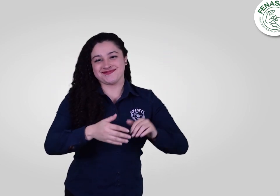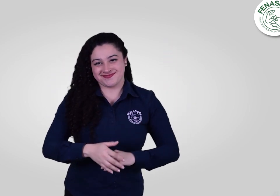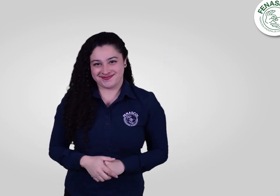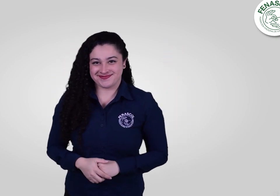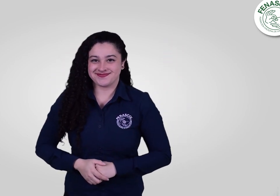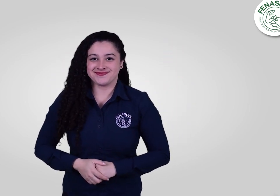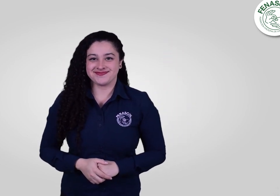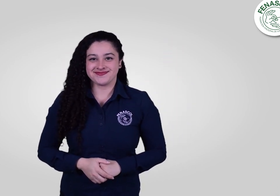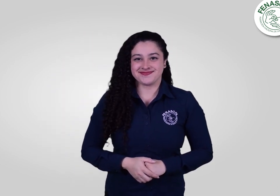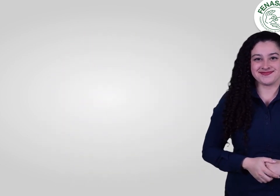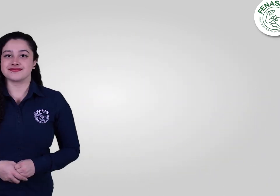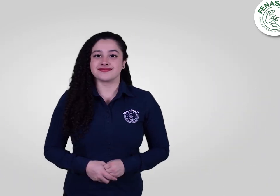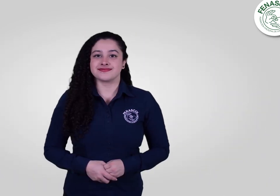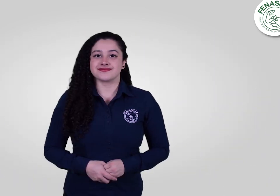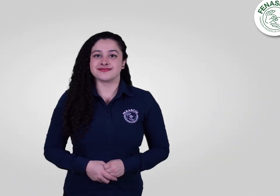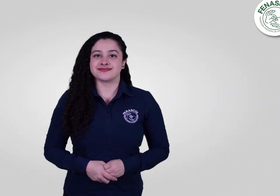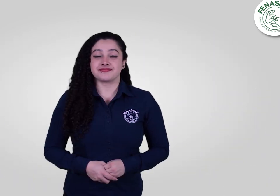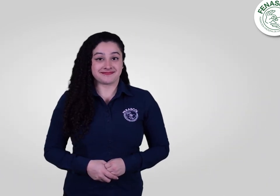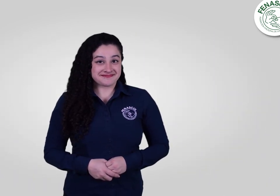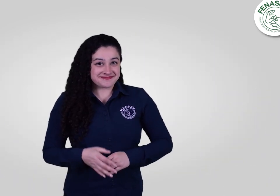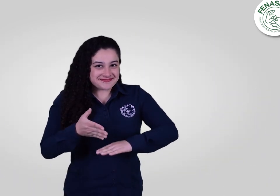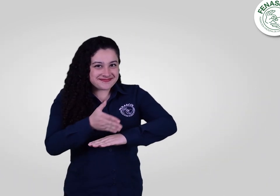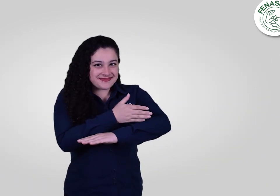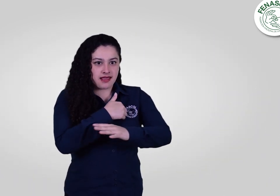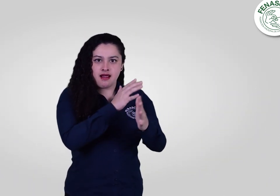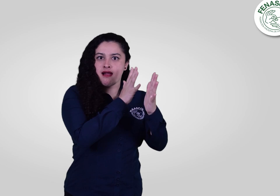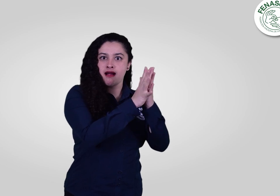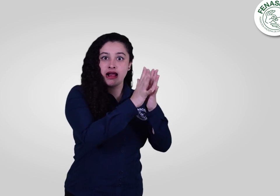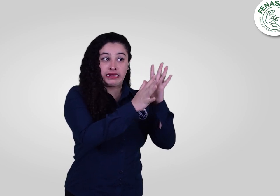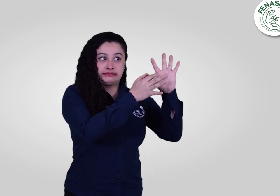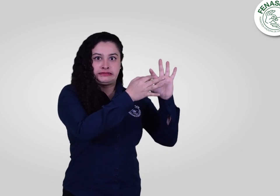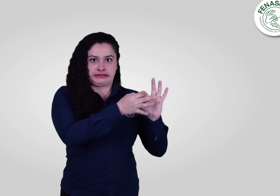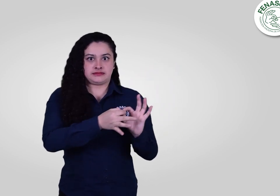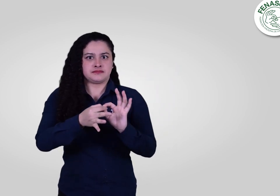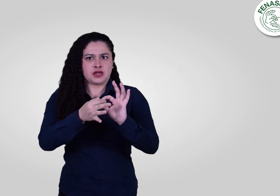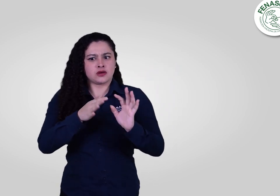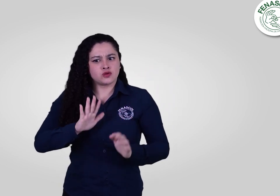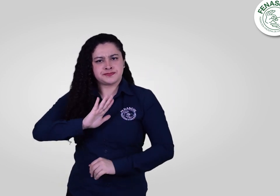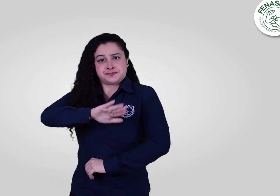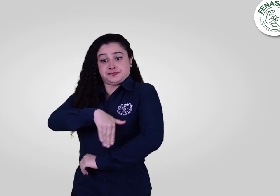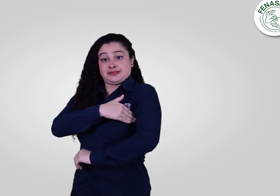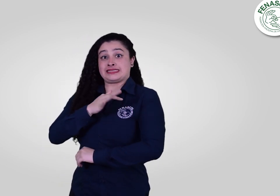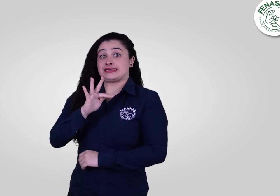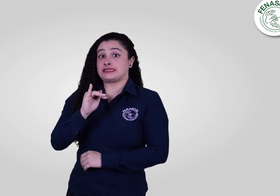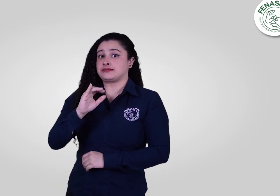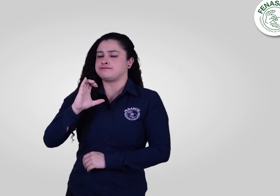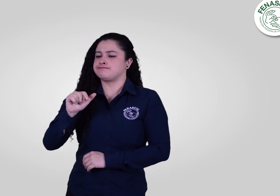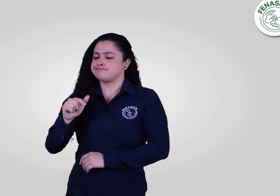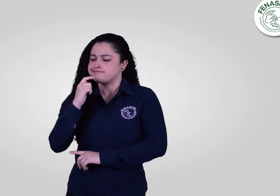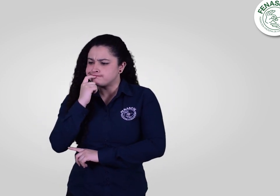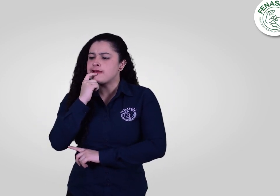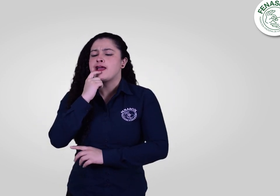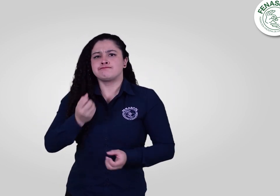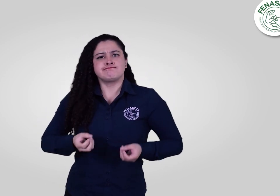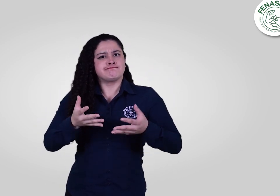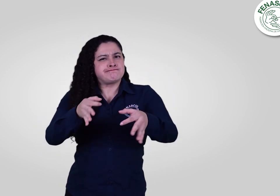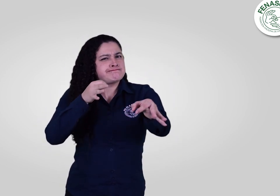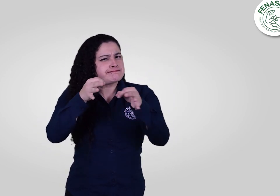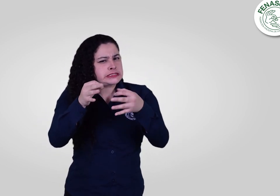con discapacidad en virtud de lo anterior esta entidad estima pertinente efectuar